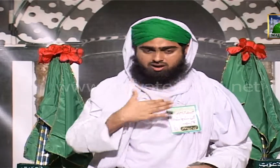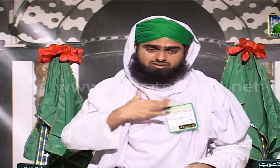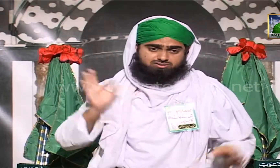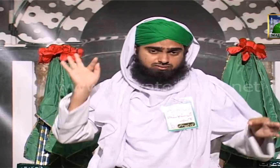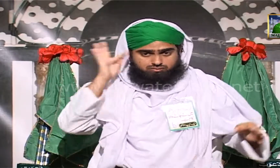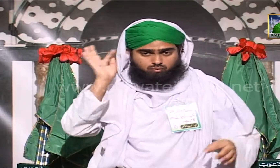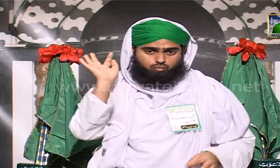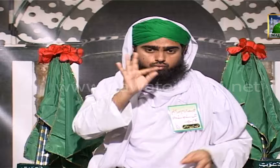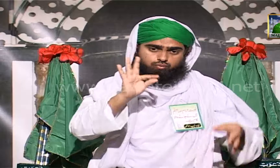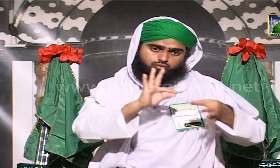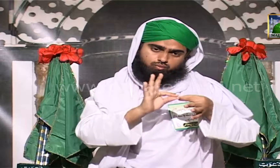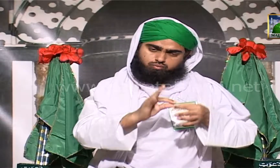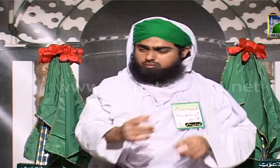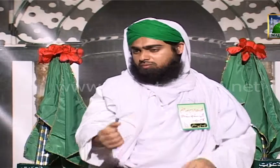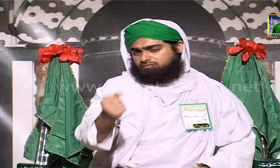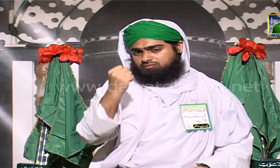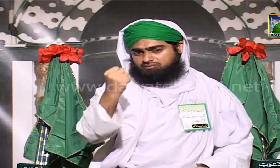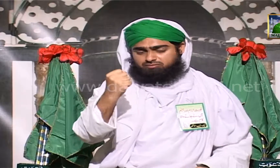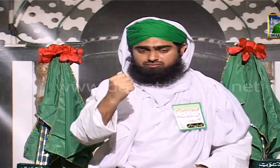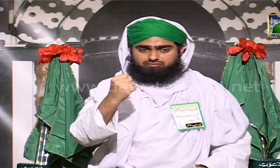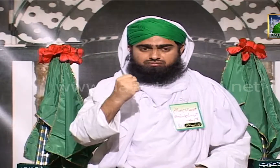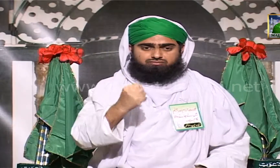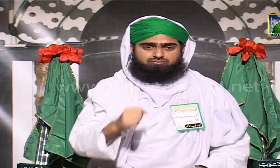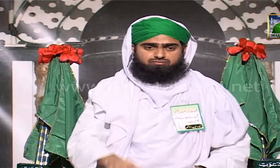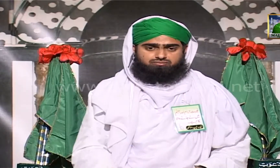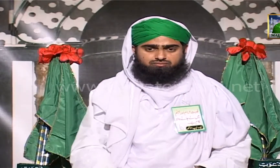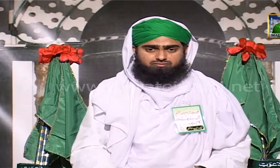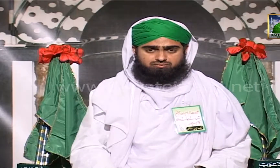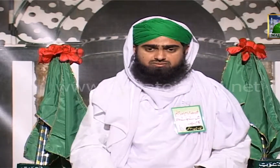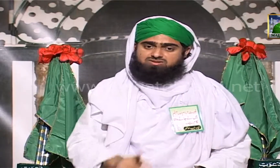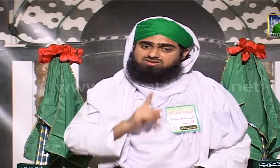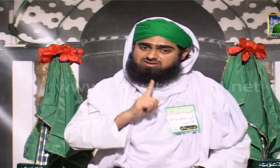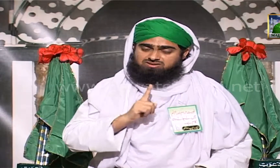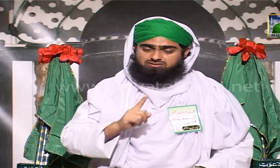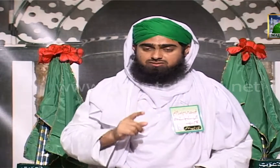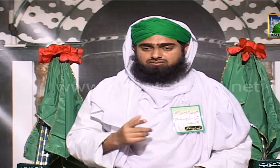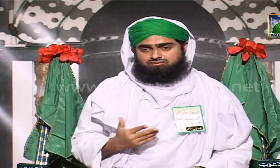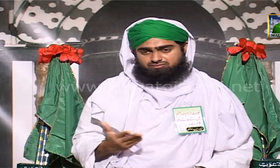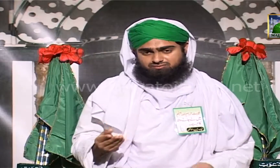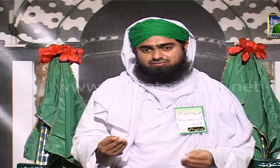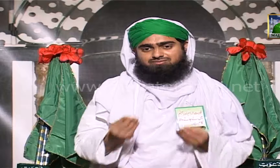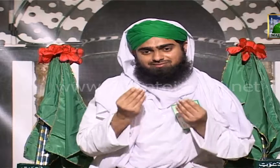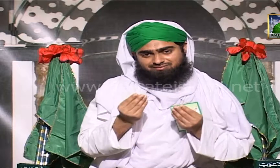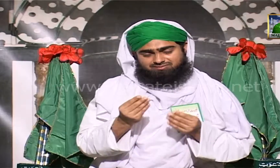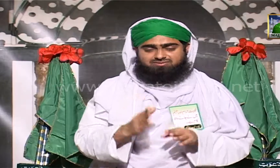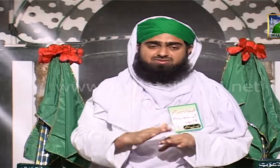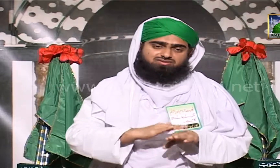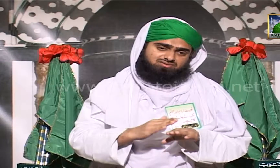عقیدت حضور سیدنا غوث اعظم رضی اللہ تعالیٰ عنہ سے واقعی وابستہ ہے تو سچ کو اپنا لو